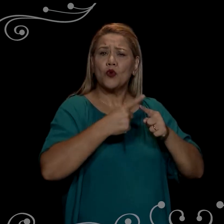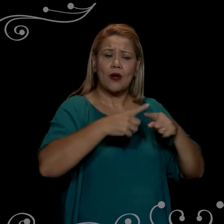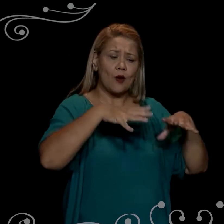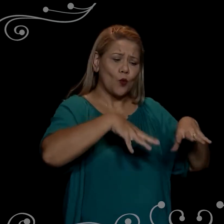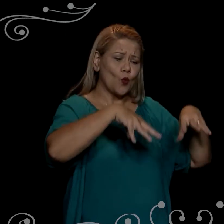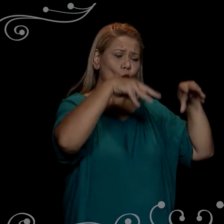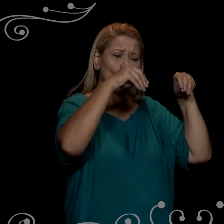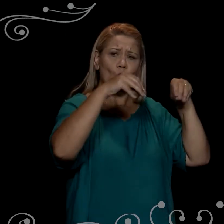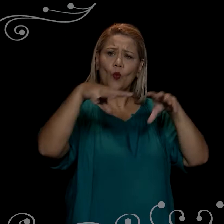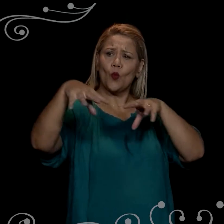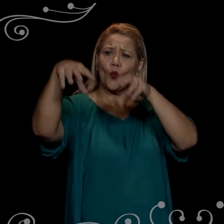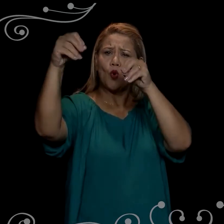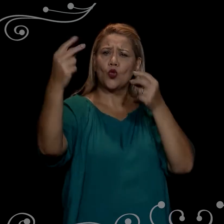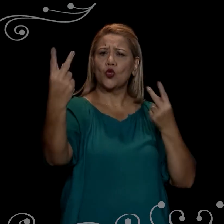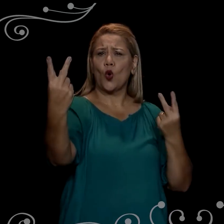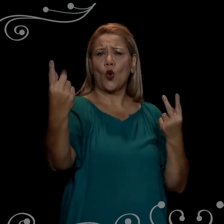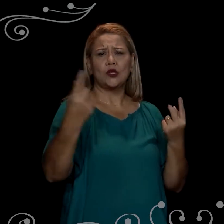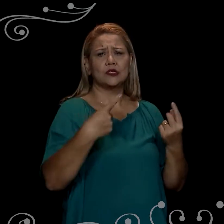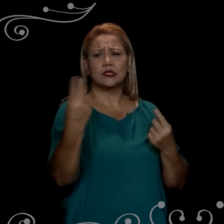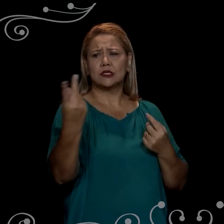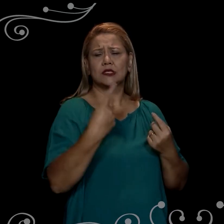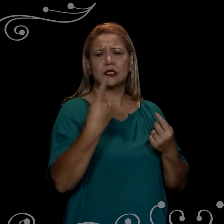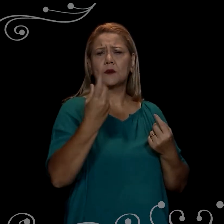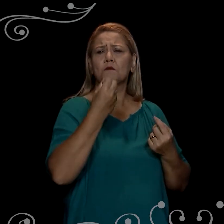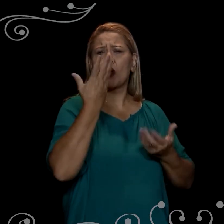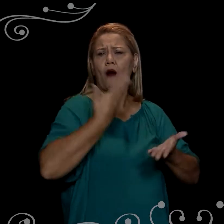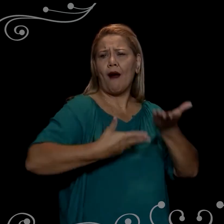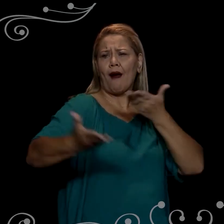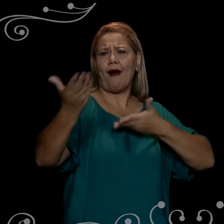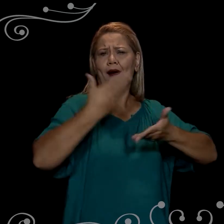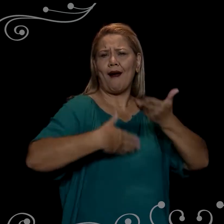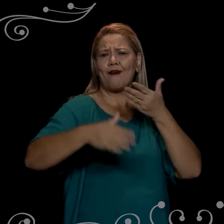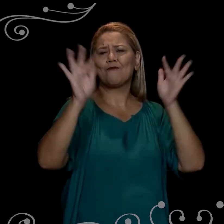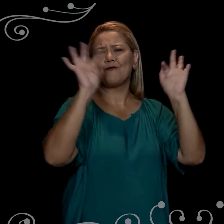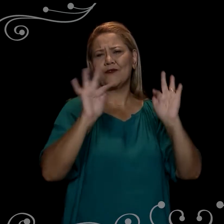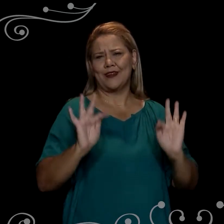reinos, estavam todos muito felizes.